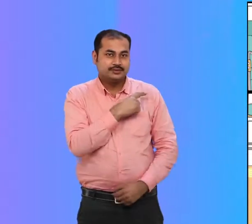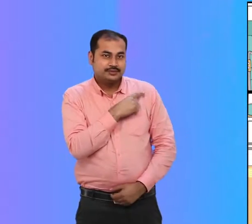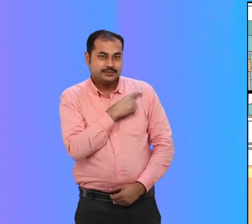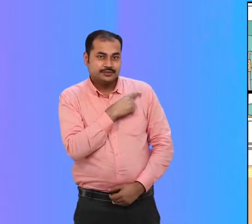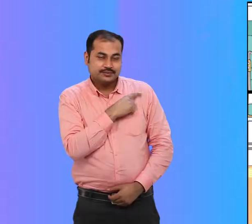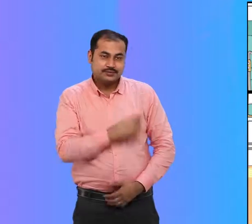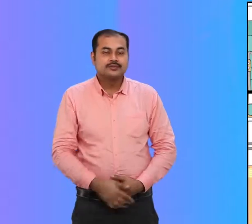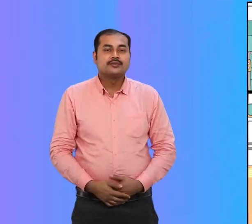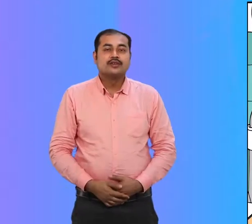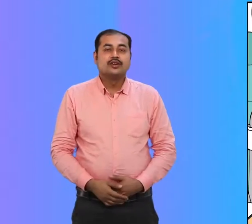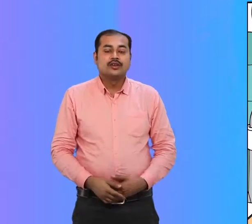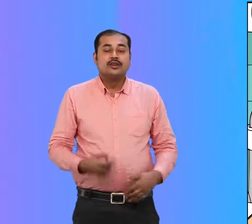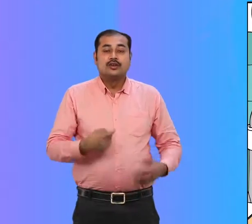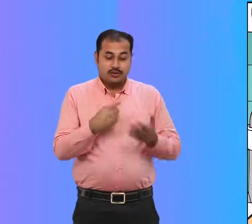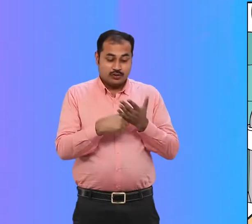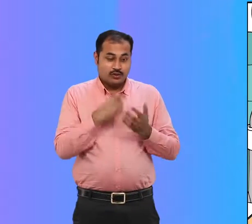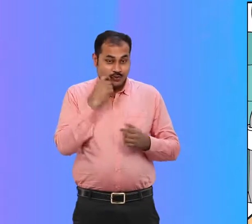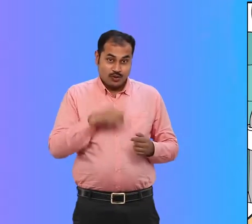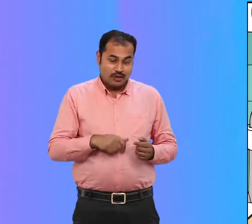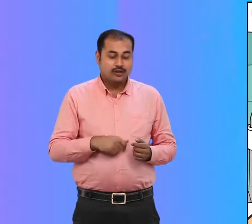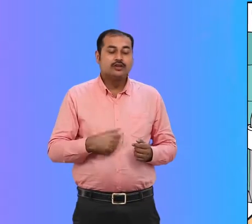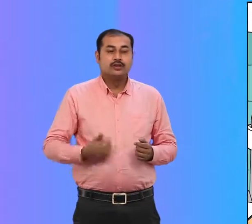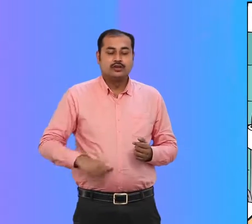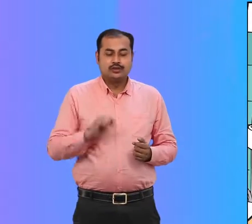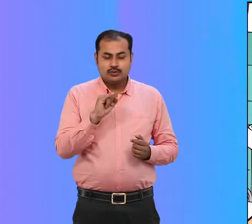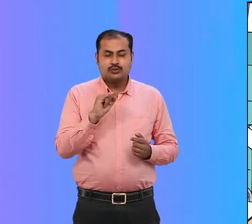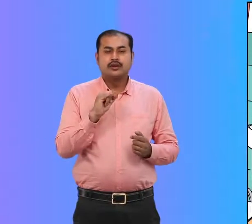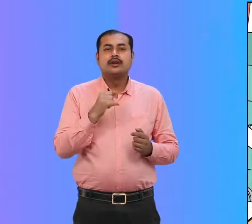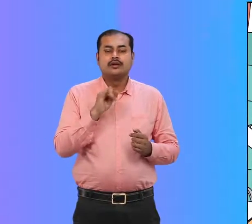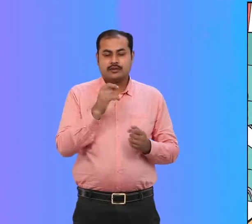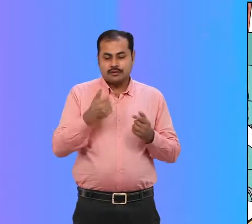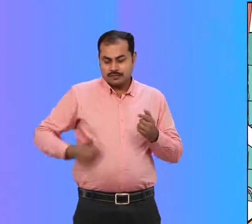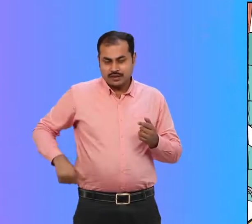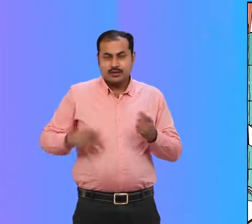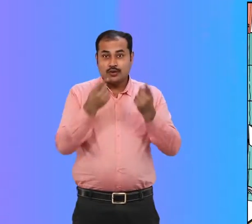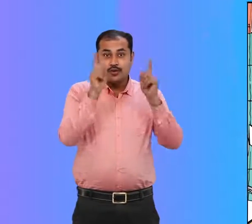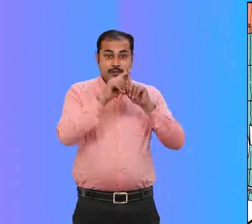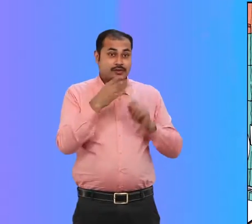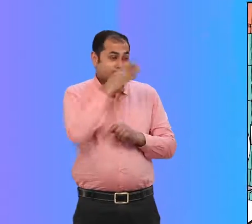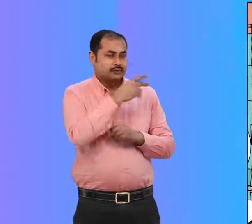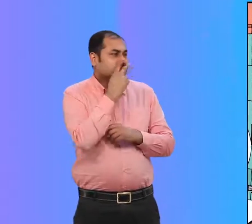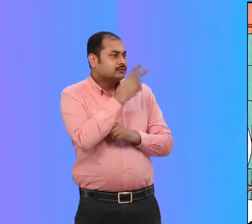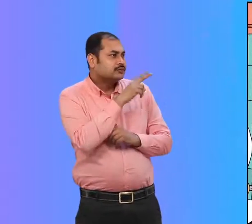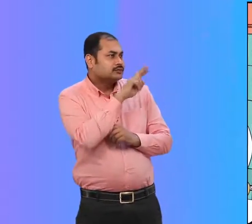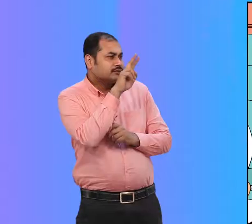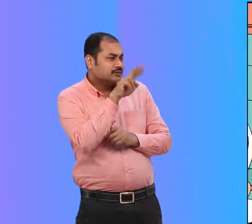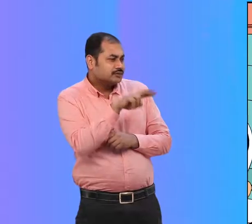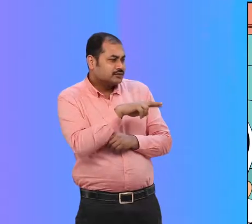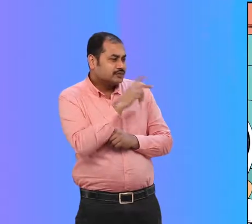झाल कि पहले चित्र में कि रोहन शौचालय के बारे में सोचते